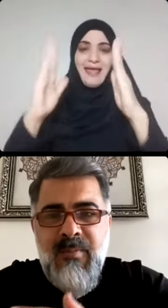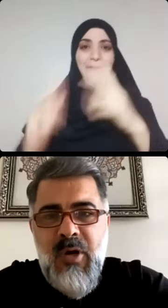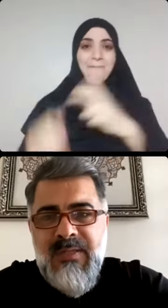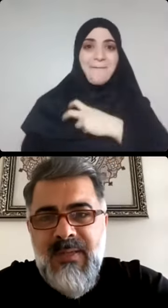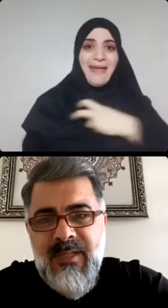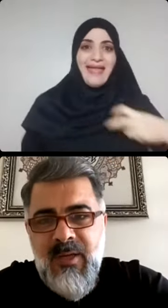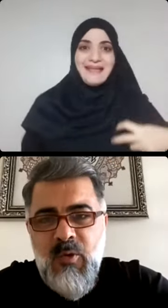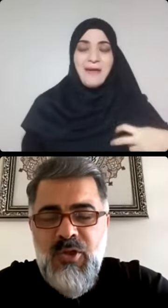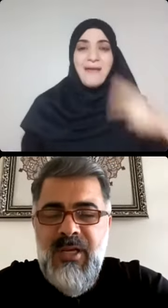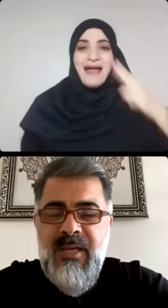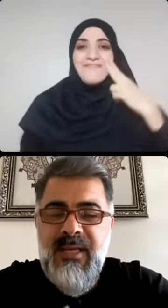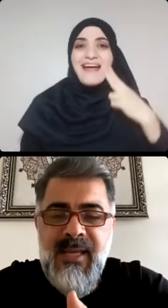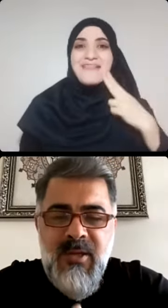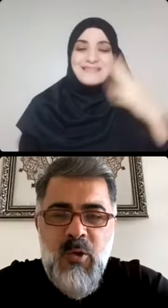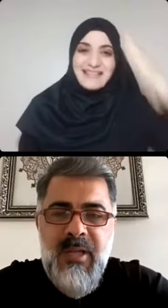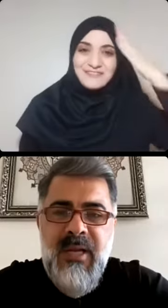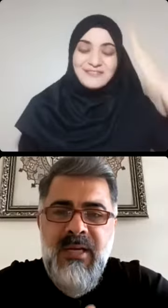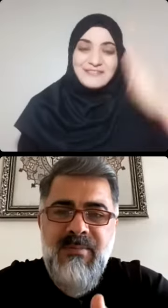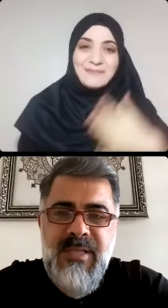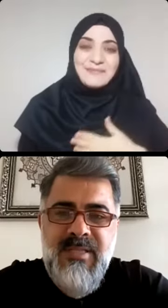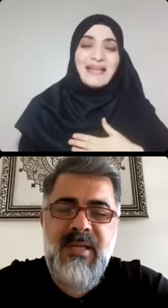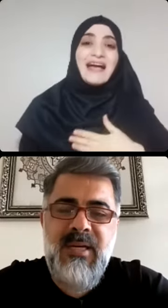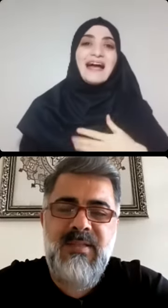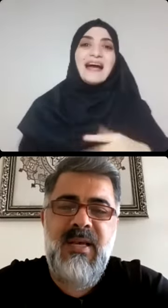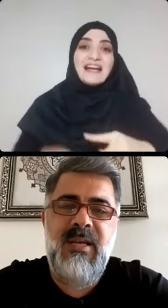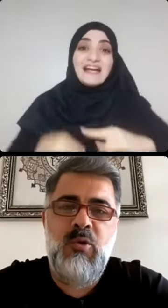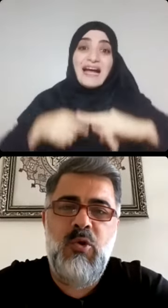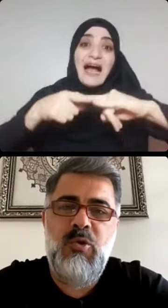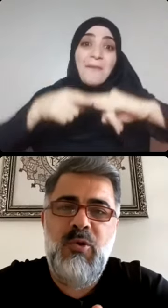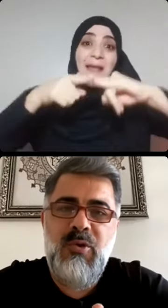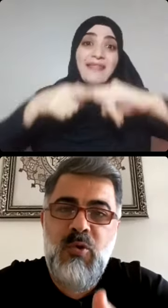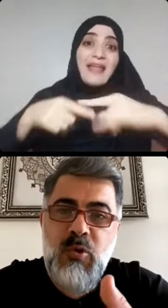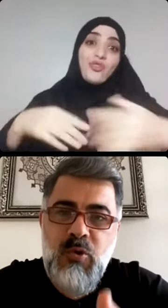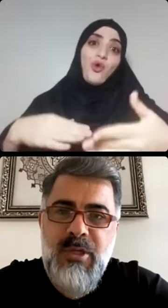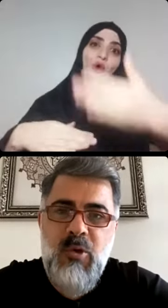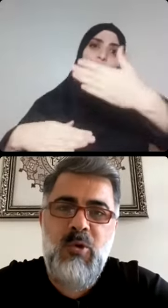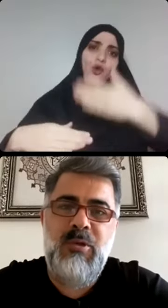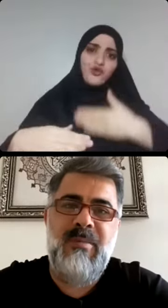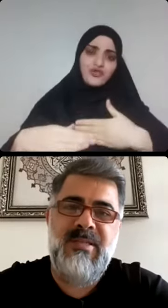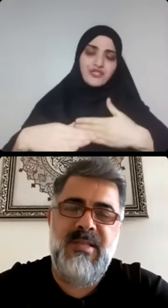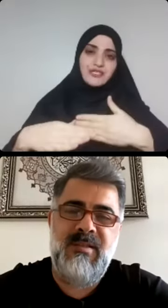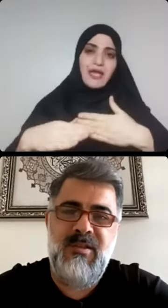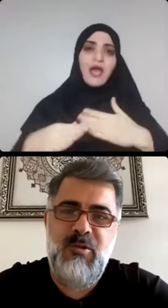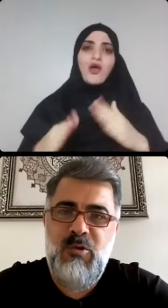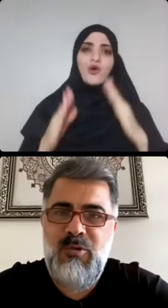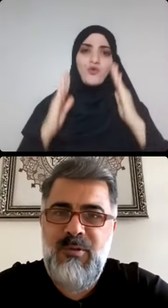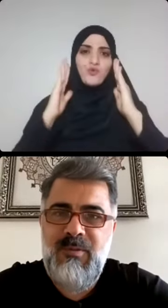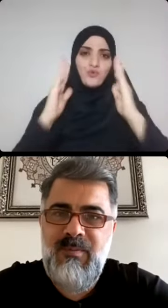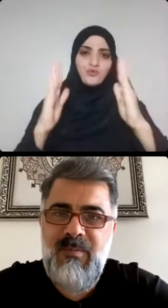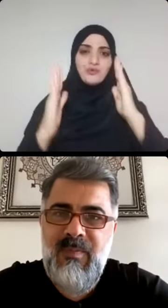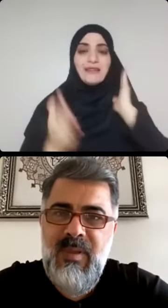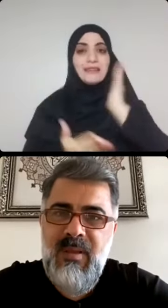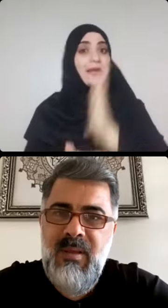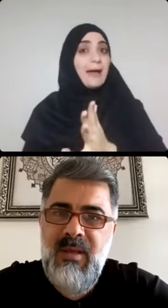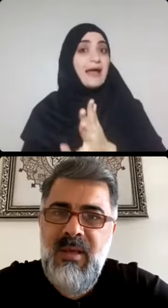Kabe-i Muazzama'dan önce ilk olarak Mescid-i Aksa'ya doğru, Kudüs'e doğru namazlarını kılıyordu.